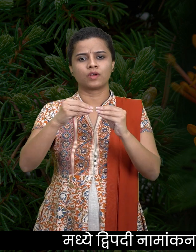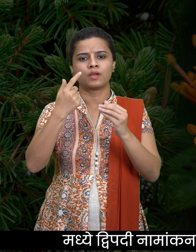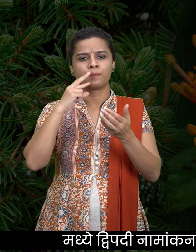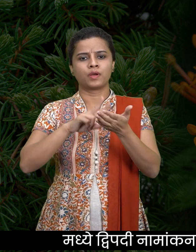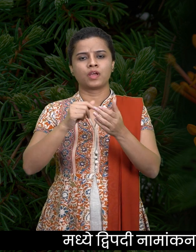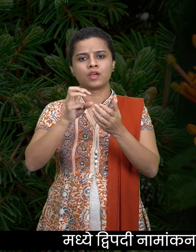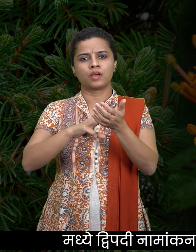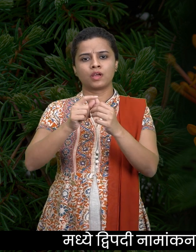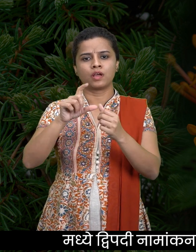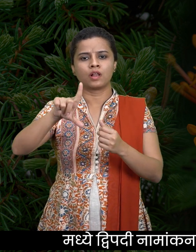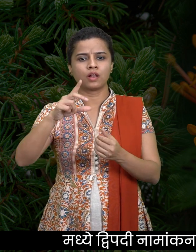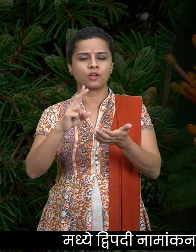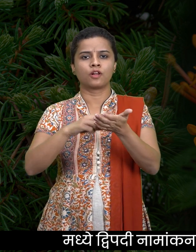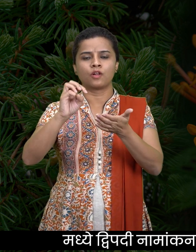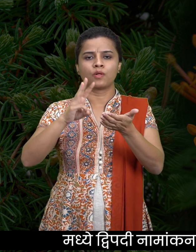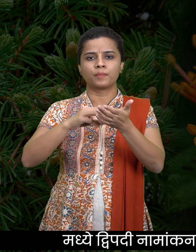शिफारसी आढळल्या.